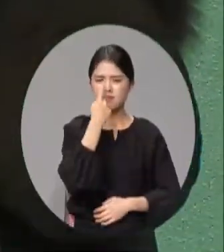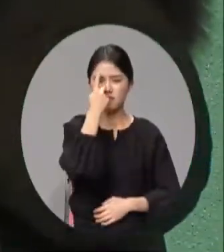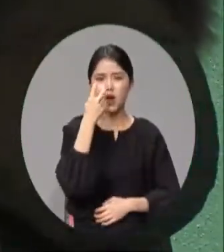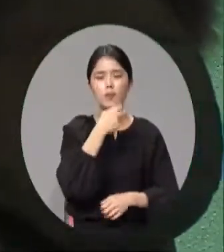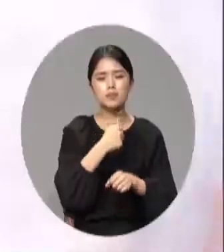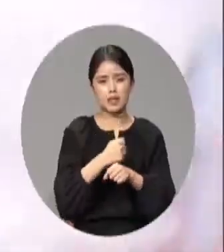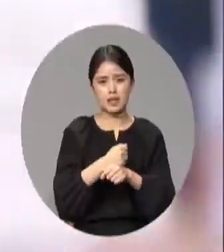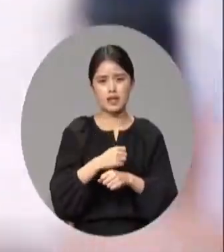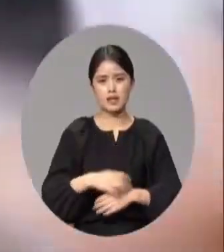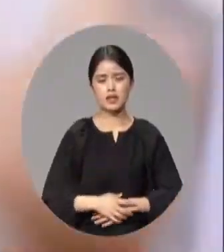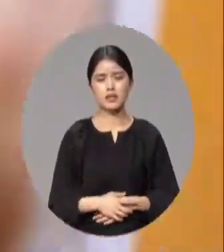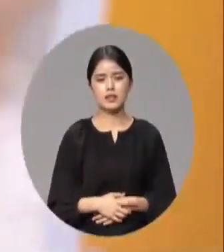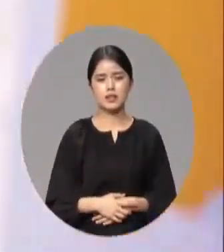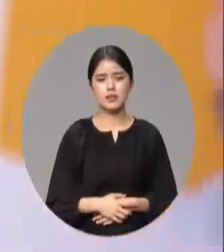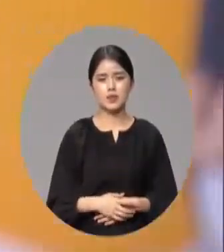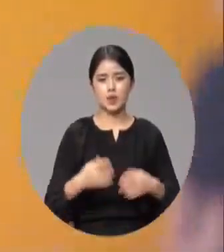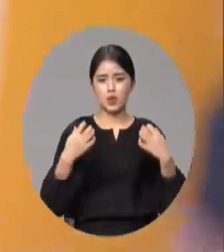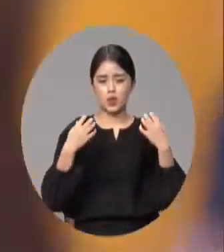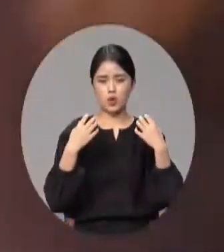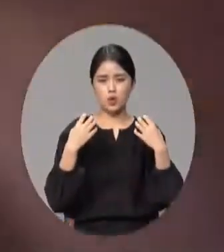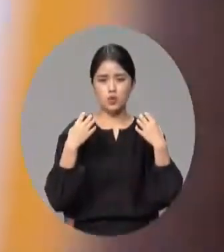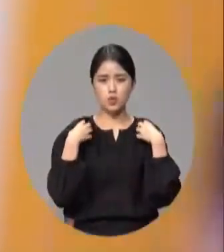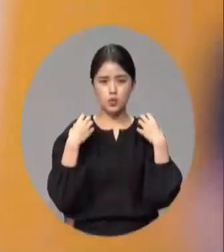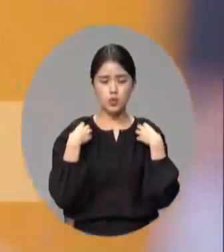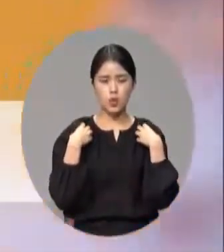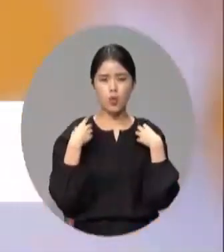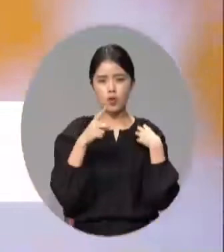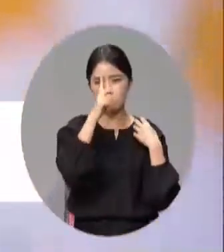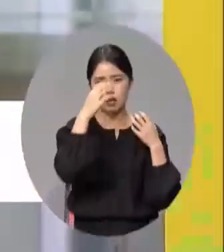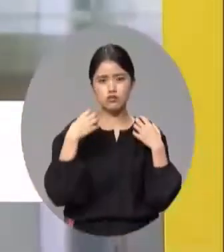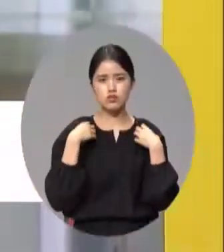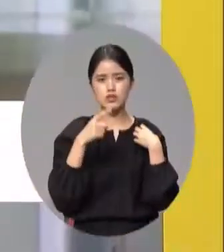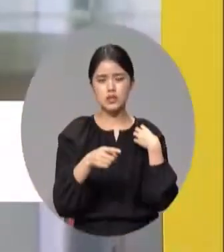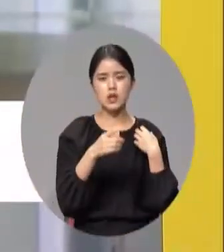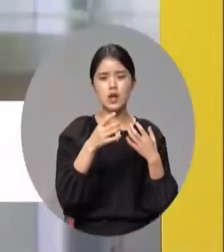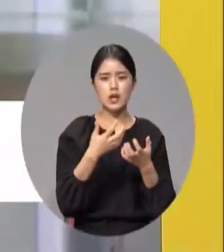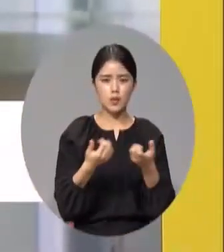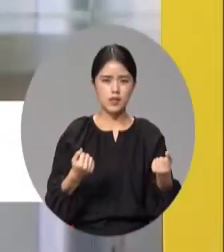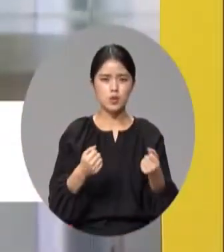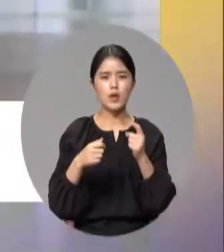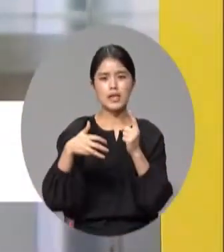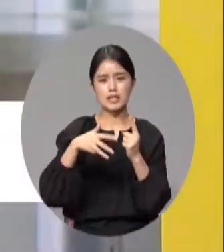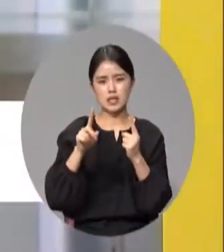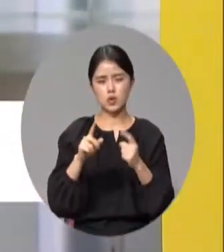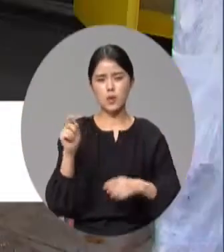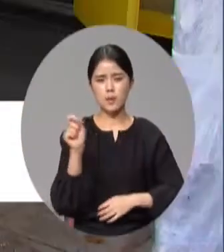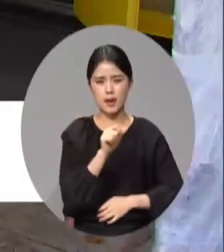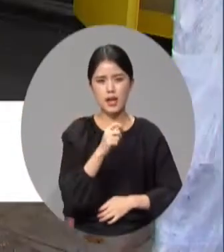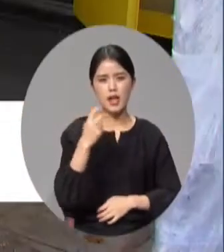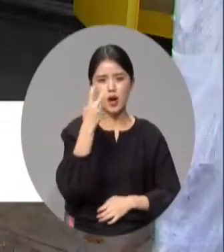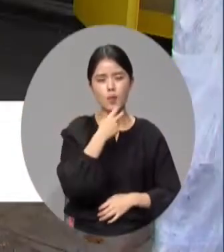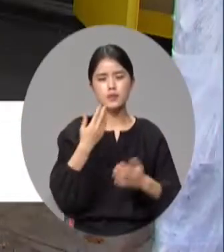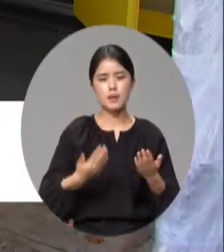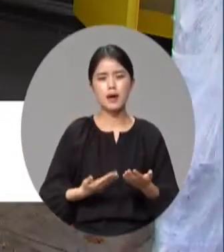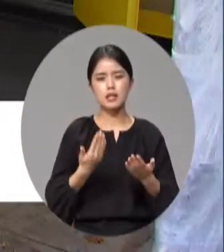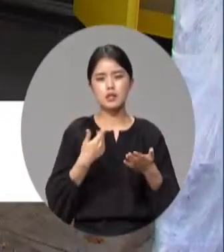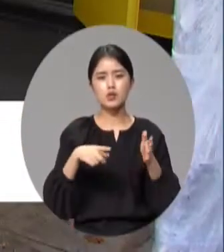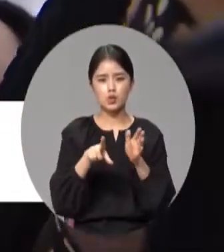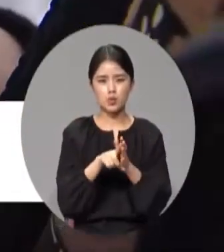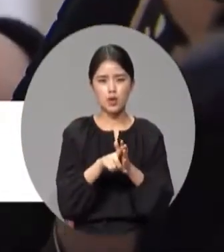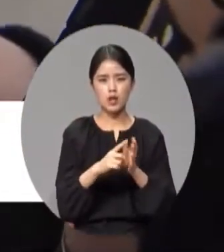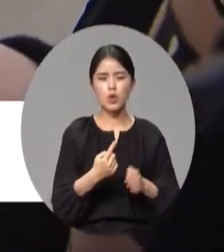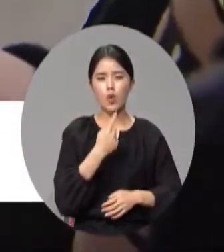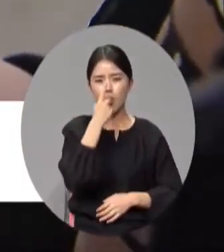받을 수 있습니다. 도 보건당국은 선별진료소 외에도 1차적으로 신속 항원 검사를 받을 수 있는